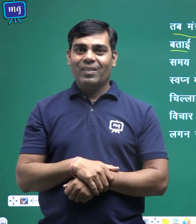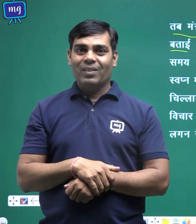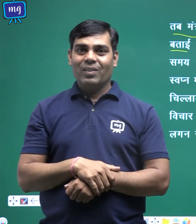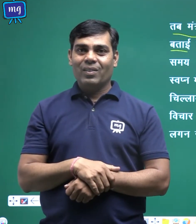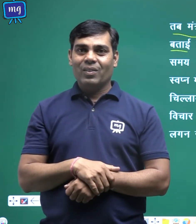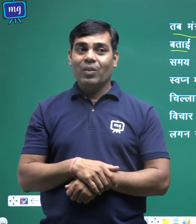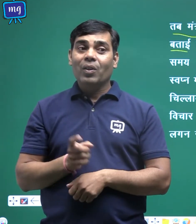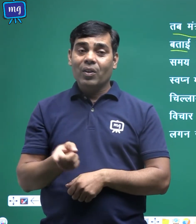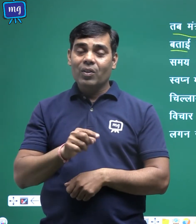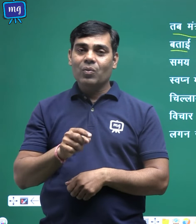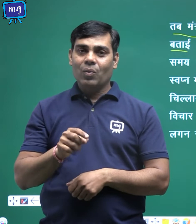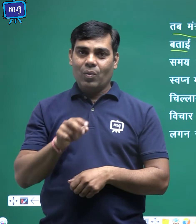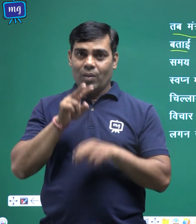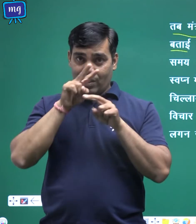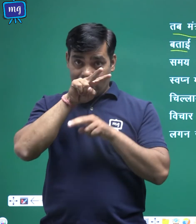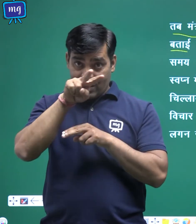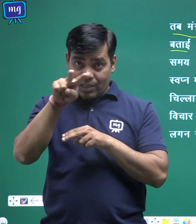कि जो दृश्य